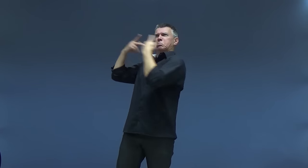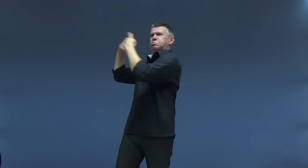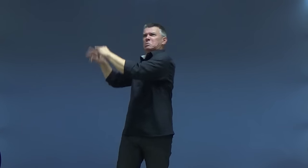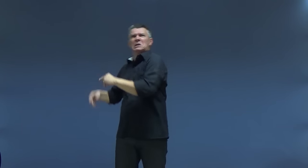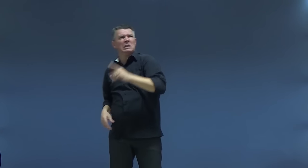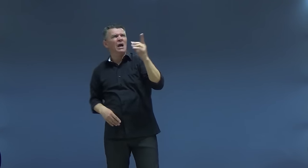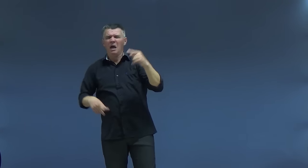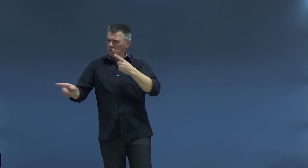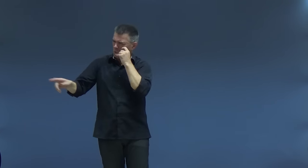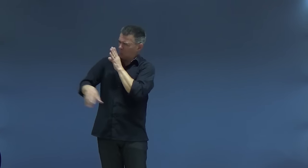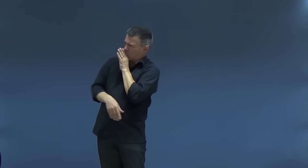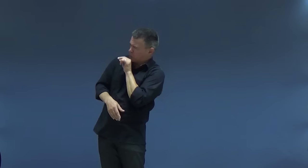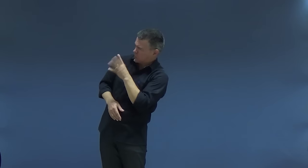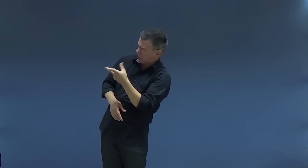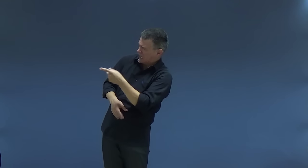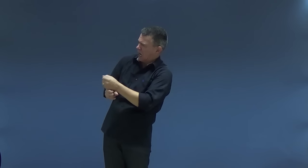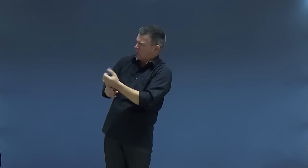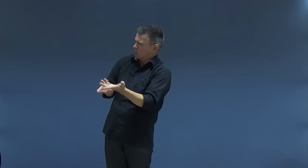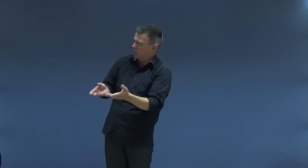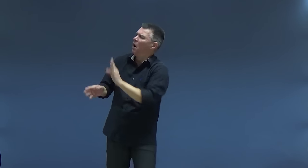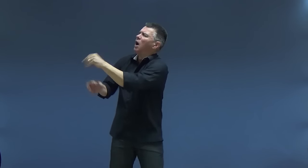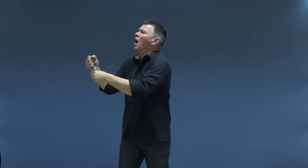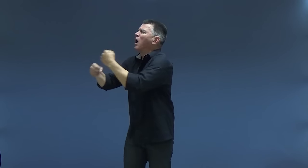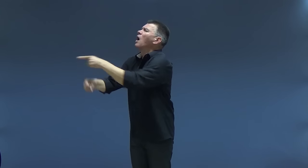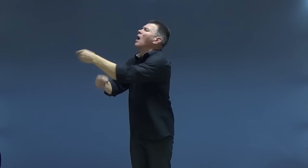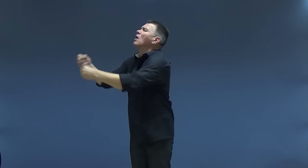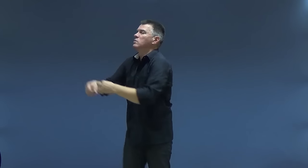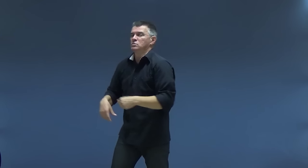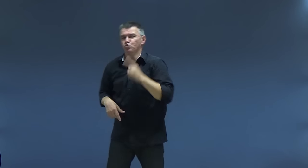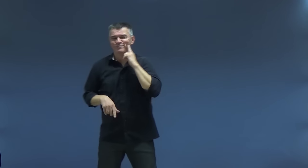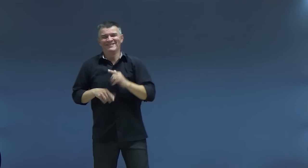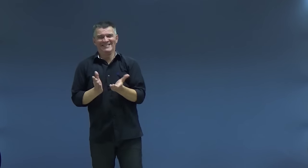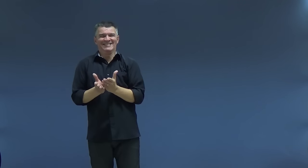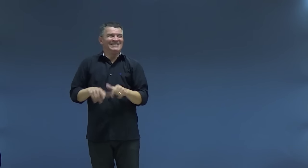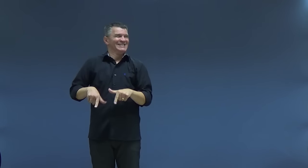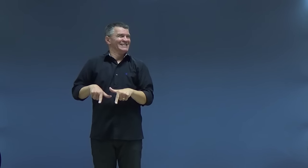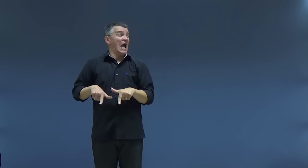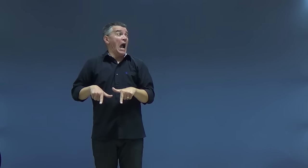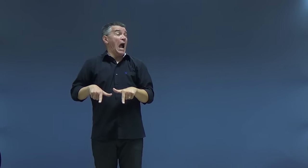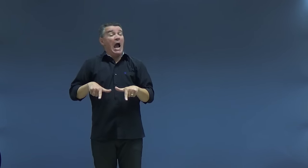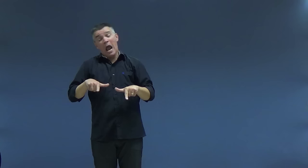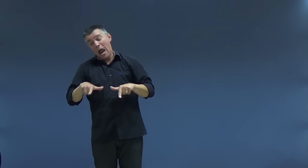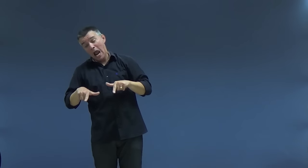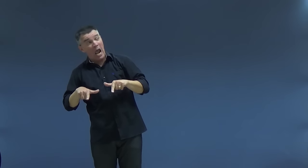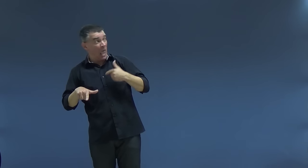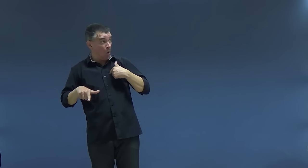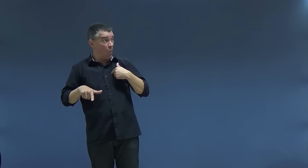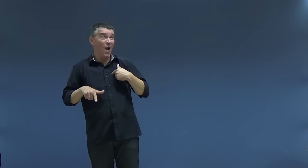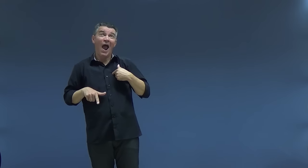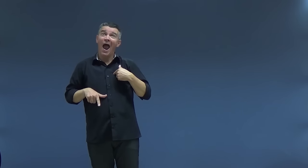o Salomão ele prega, o Danilo prega, você fica quieto ali, ei. E o crente está ali trabalhando.